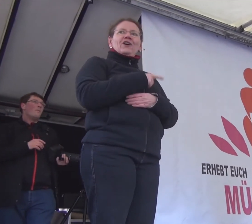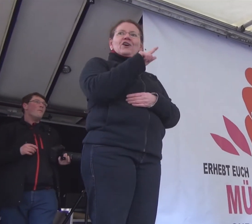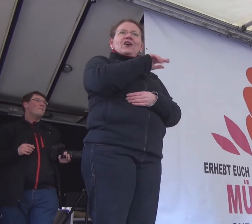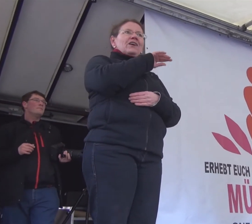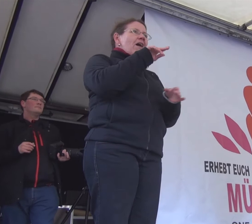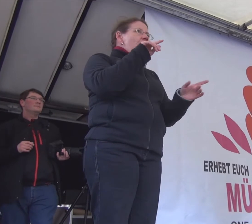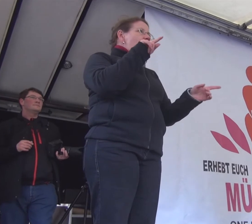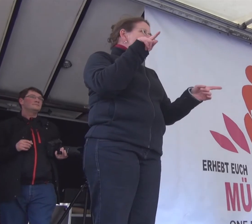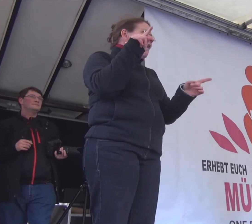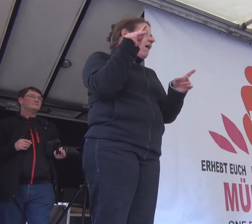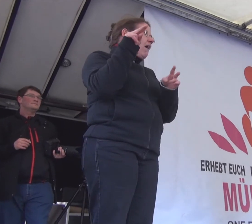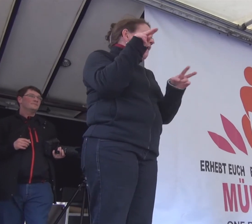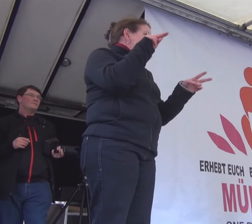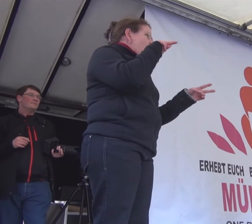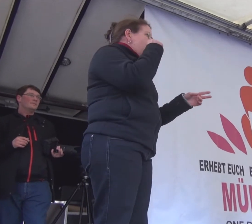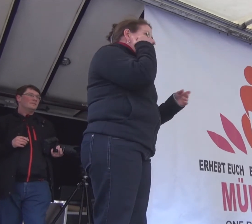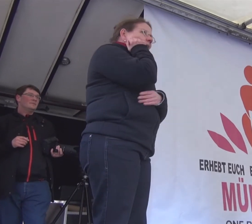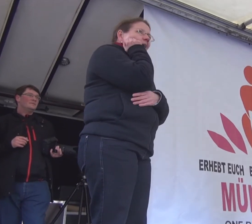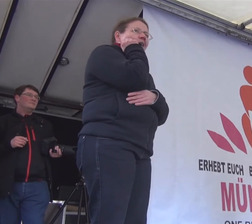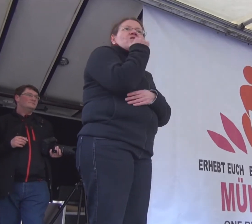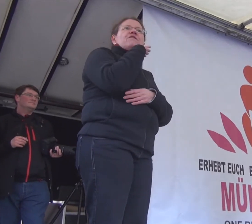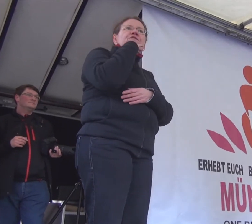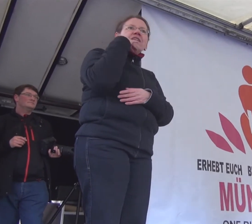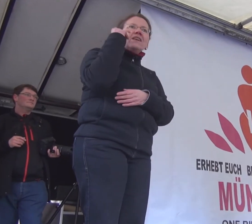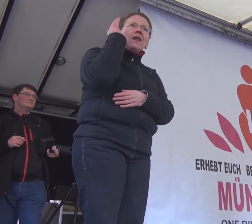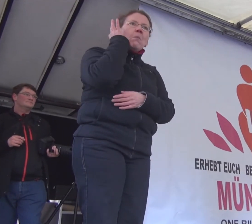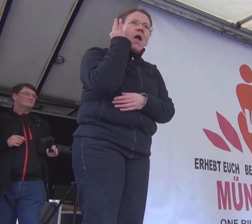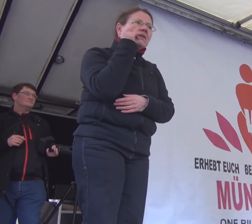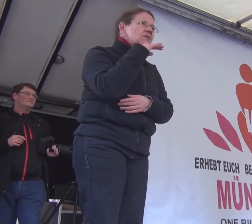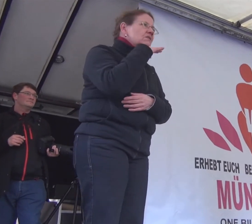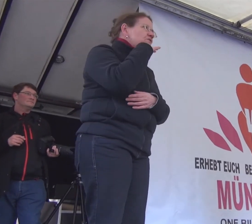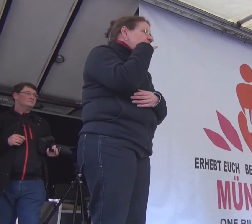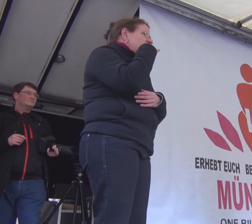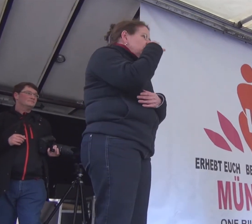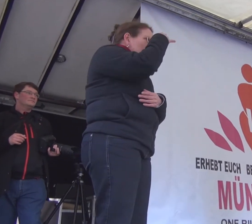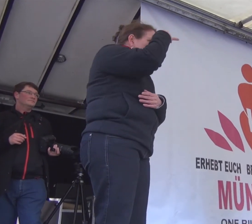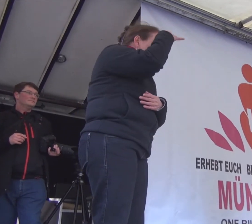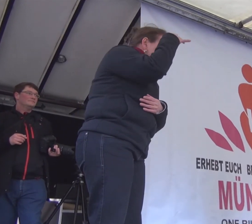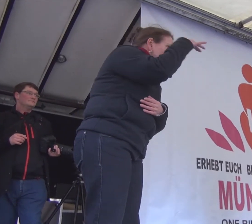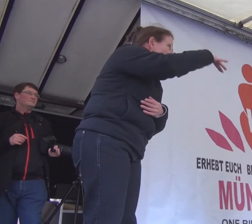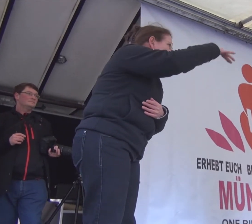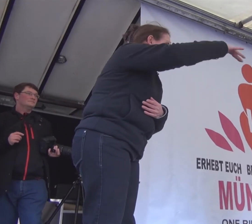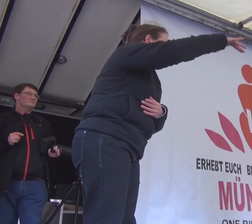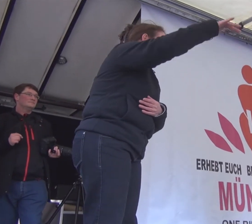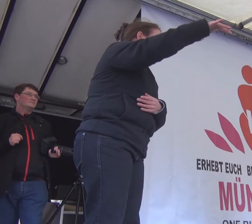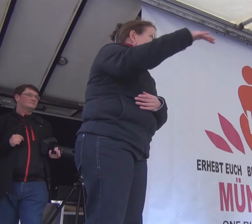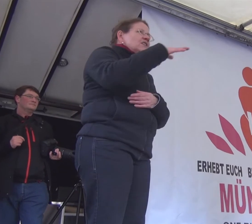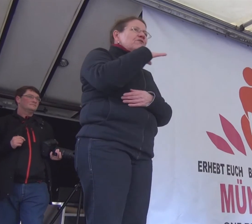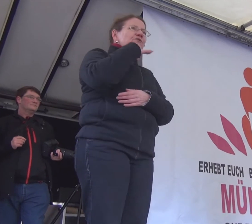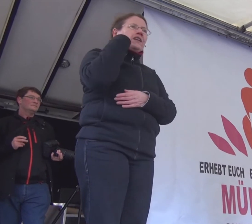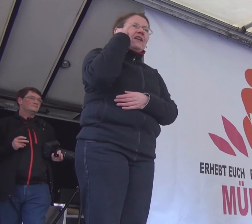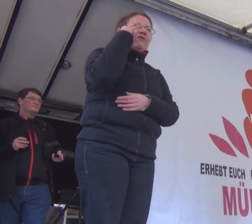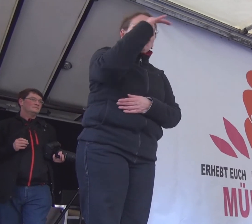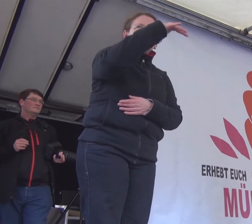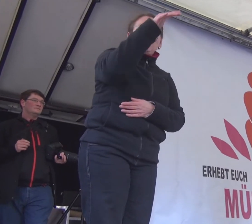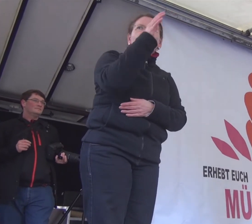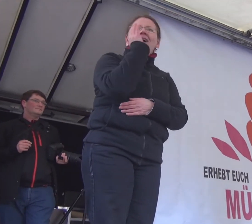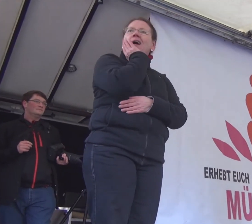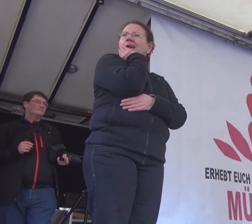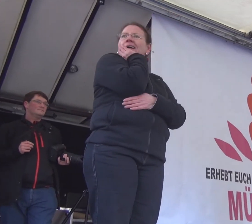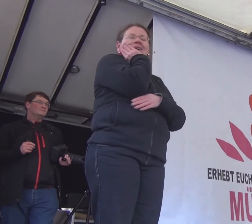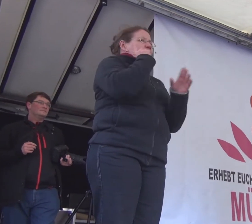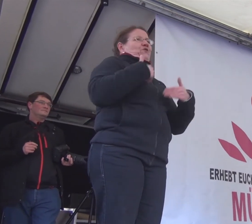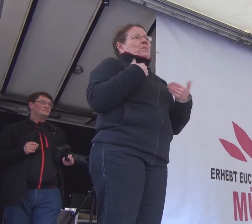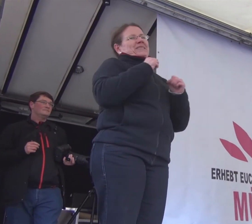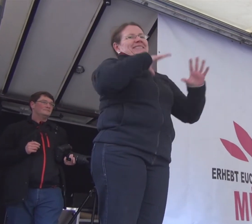wenn ich so viele Mädchen sehe und so viele auch Jungs dabei sehe und so viele Frauen. Das freut mich